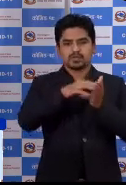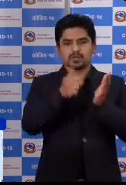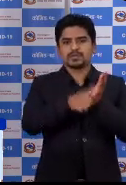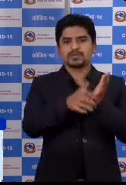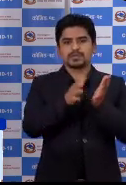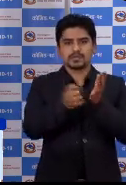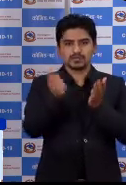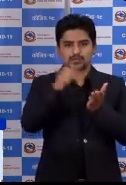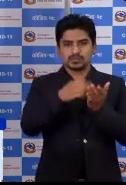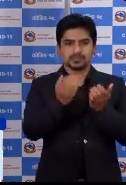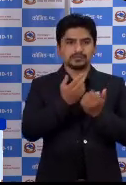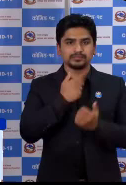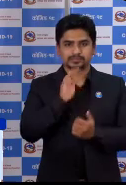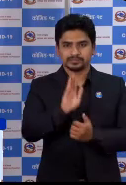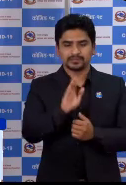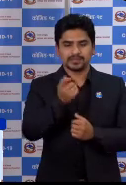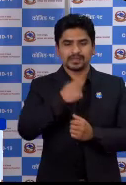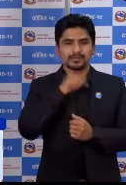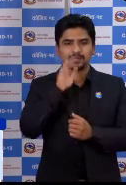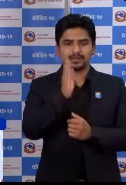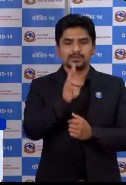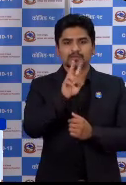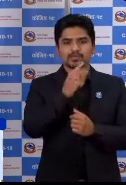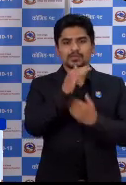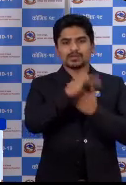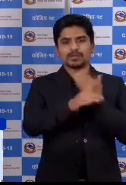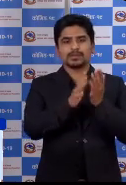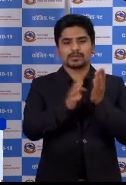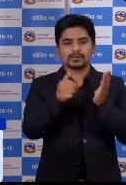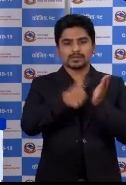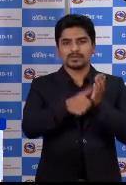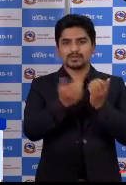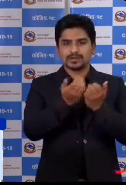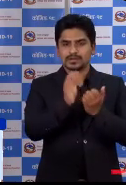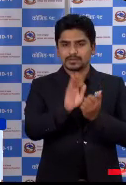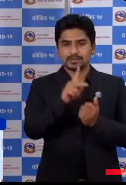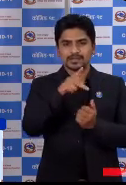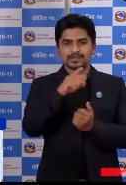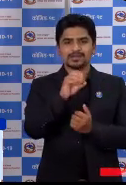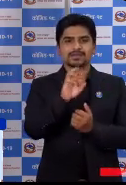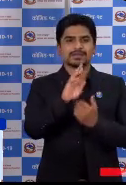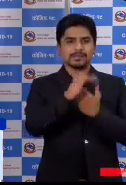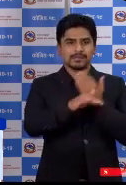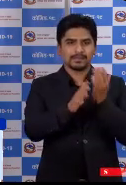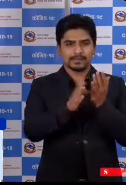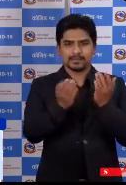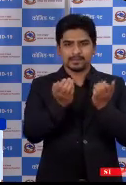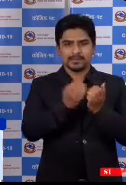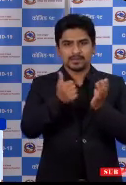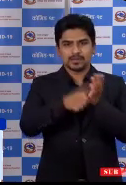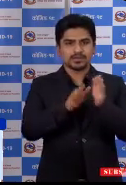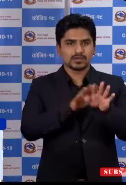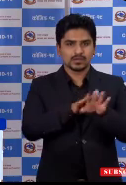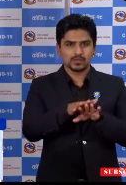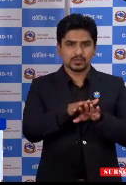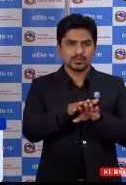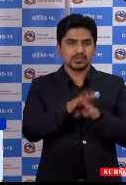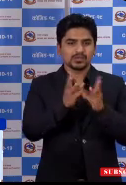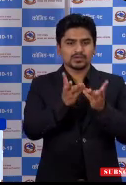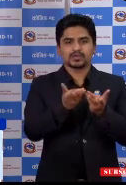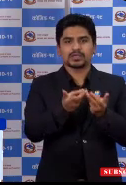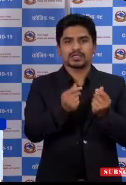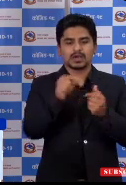सेना परिचालन गर्ने पनि निर्णय गरेको छ। निषेधाज्ञाको समयमा शान्ति सुरक्षा स्वास्थ्य खानेपानी दूध विद्युत